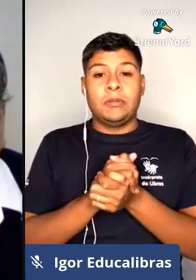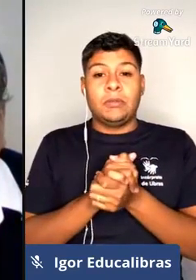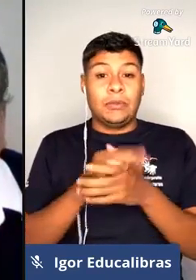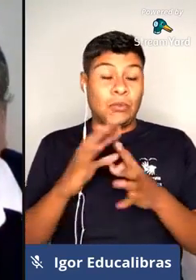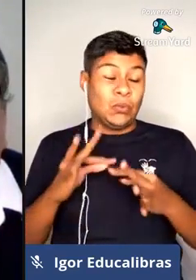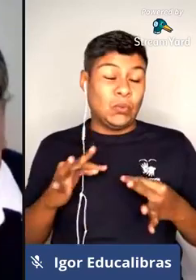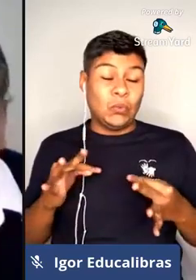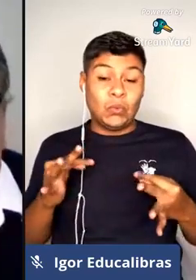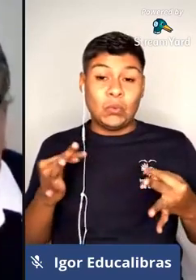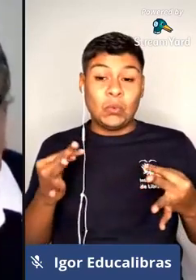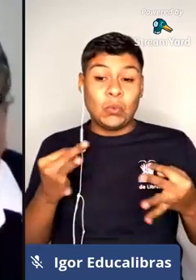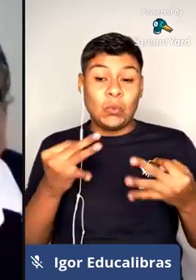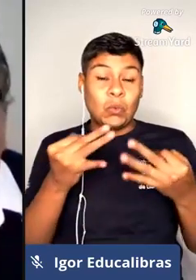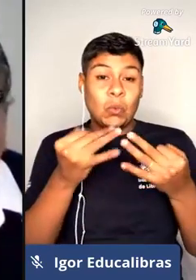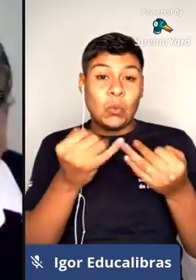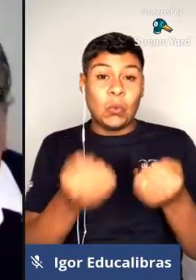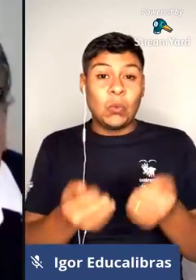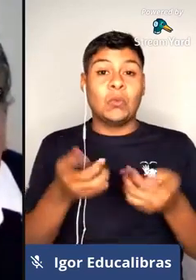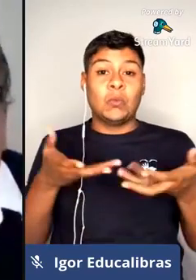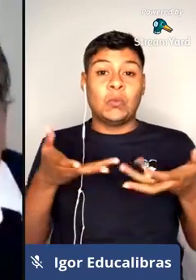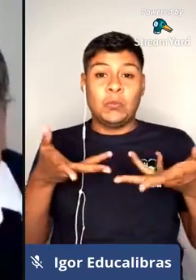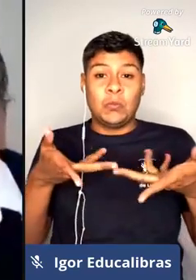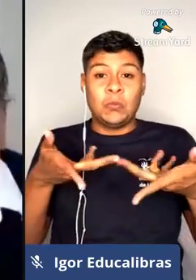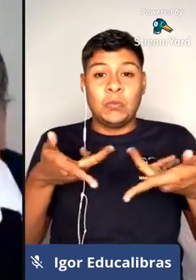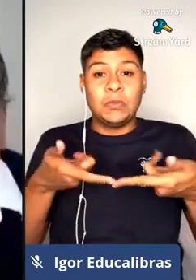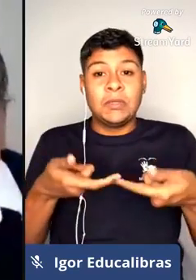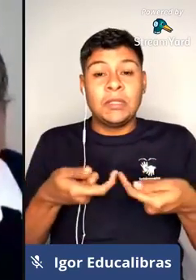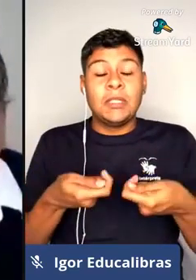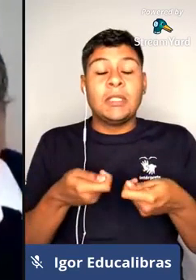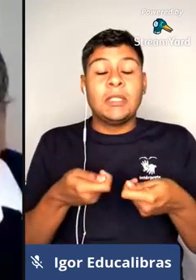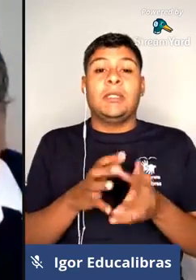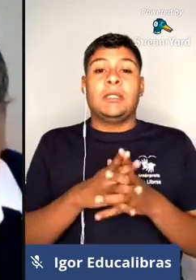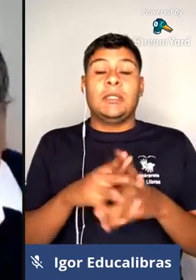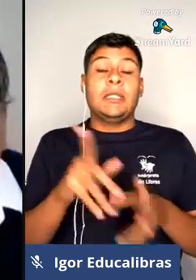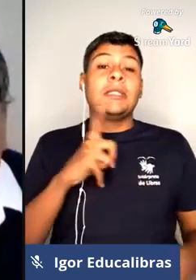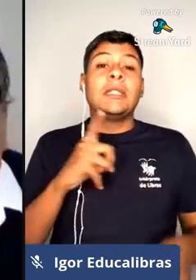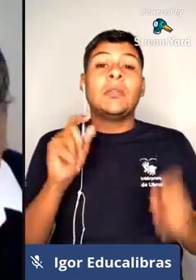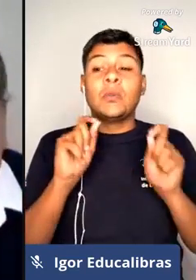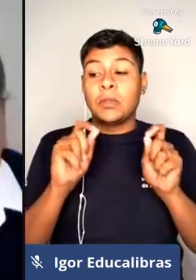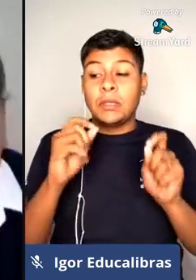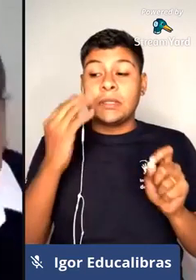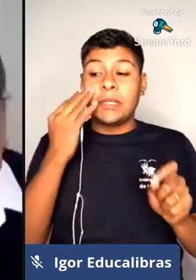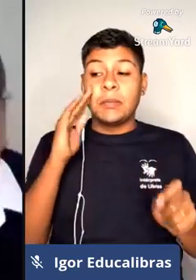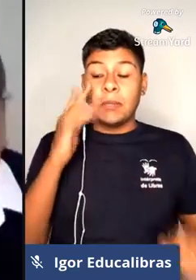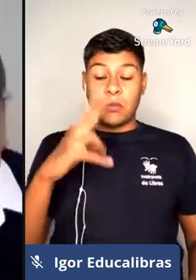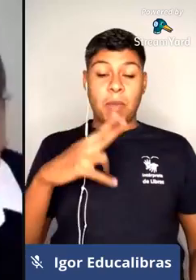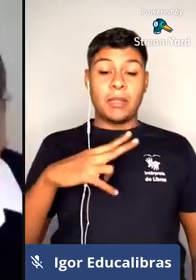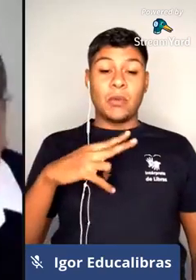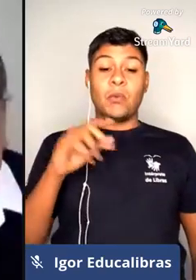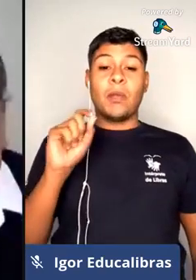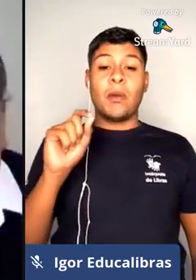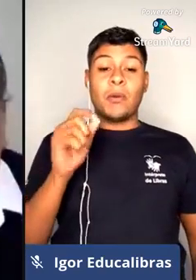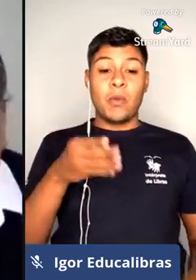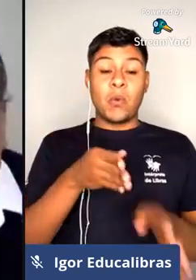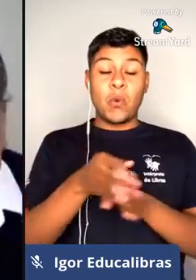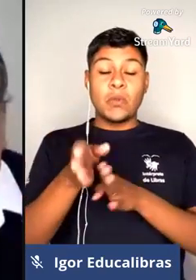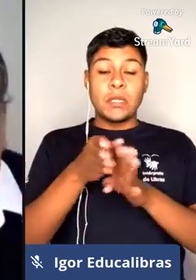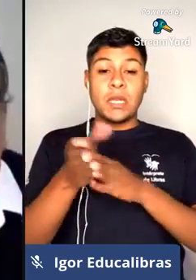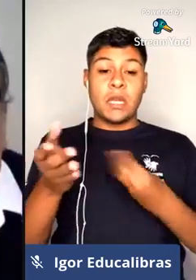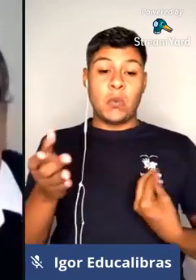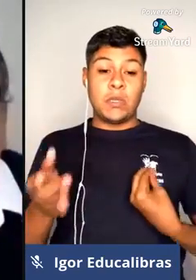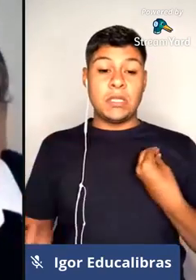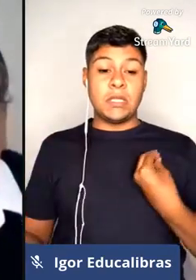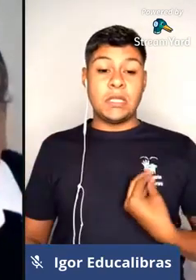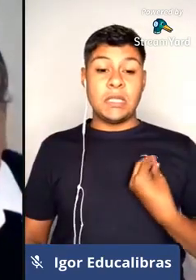todos muito grandiosos, né? Eu tenho um entendimento pessoal de que o conselho